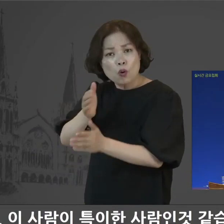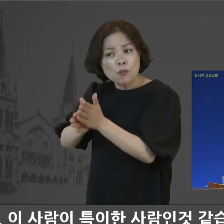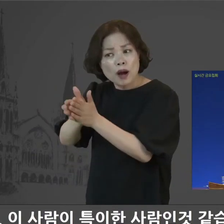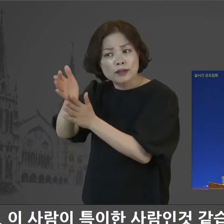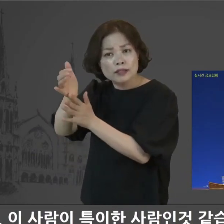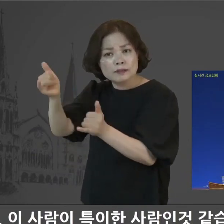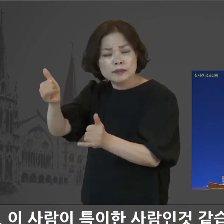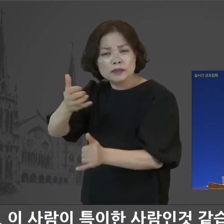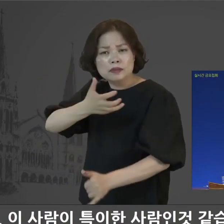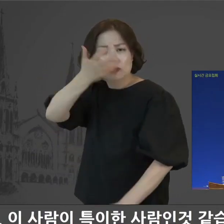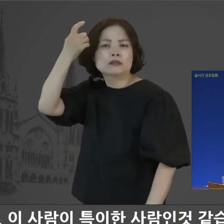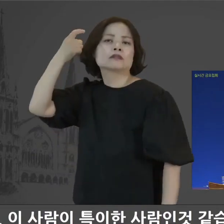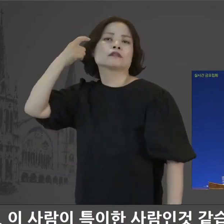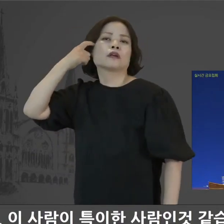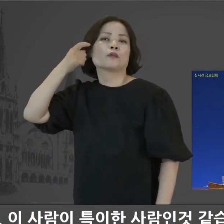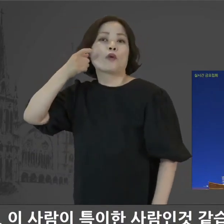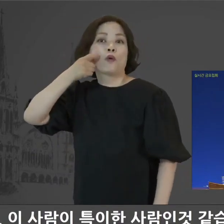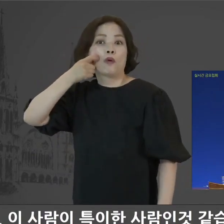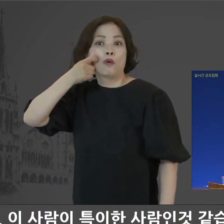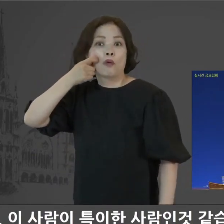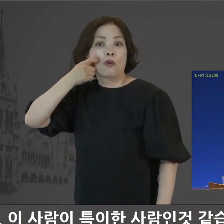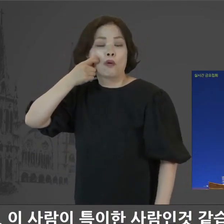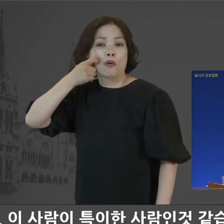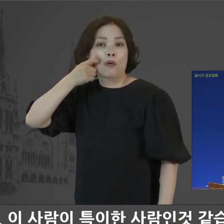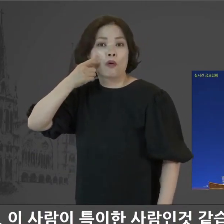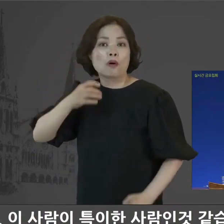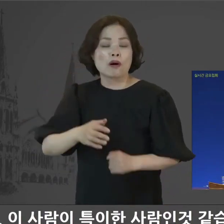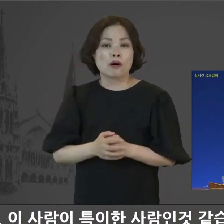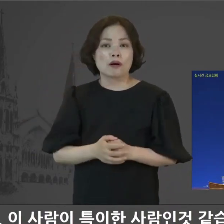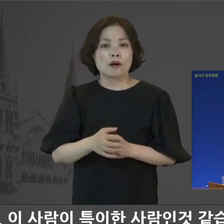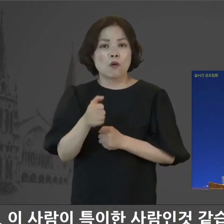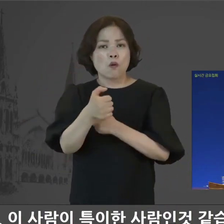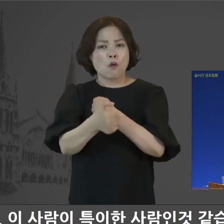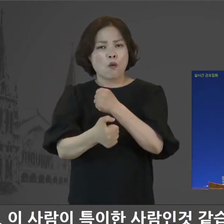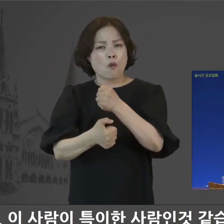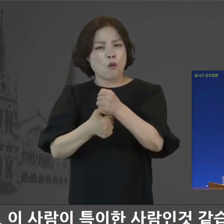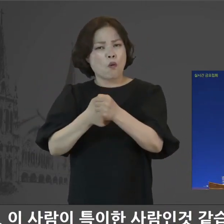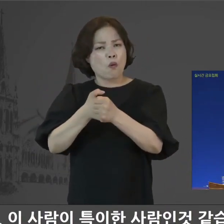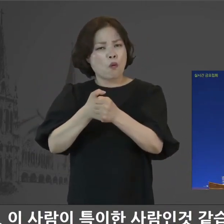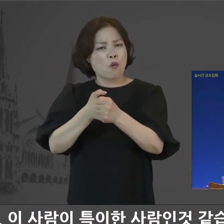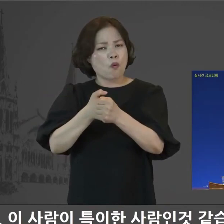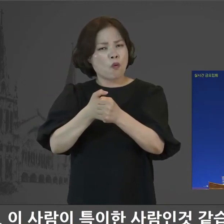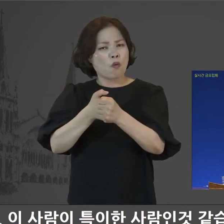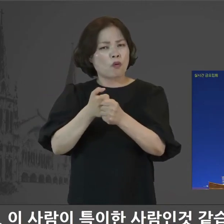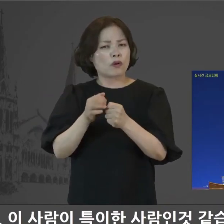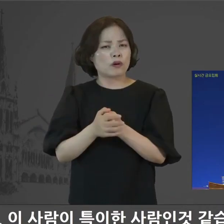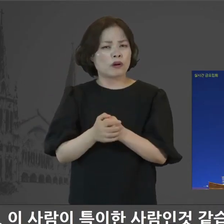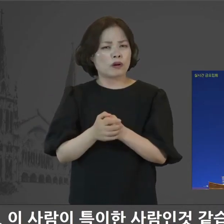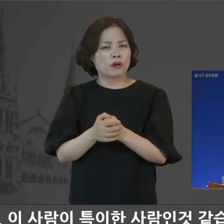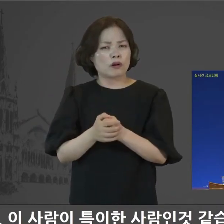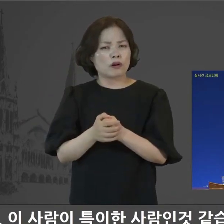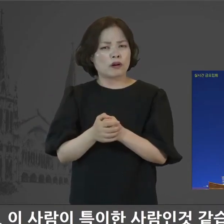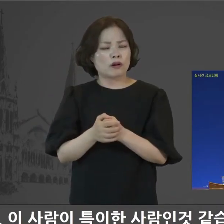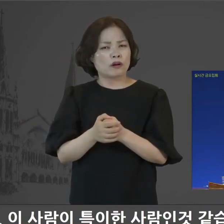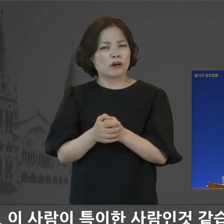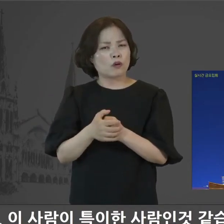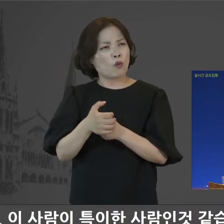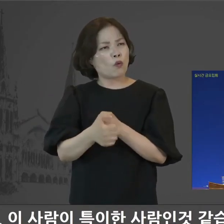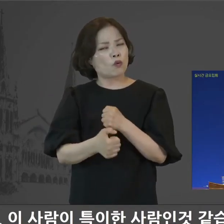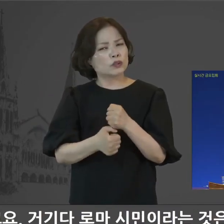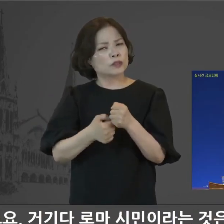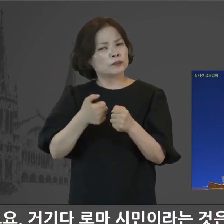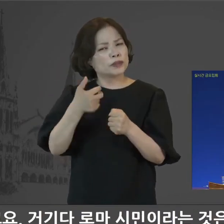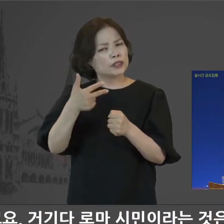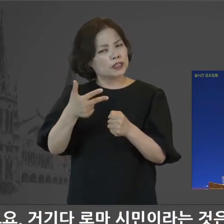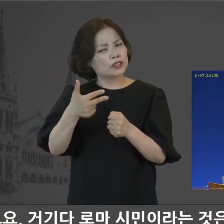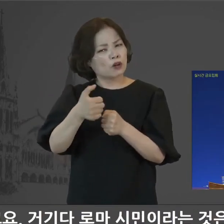시민이라는 것은 상상도 못했습니다. 왜냐하면 이게 지금 50년 되잖아요. 이게 지금 한 57년 주후